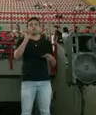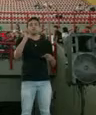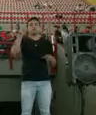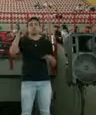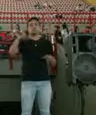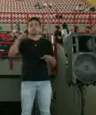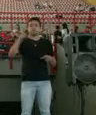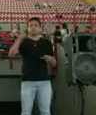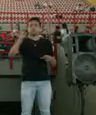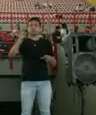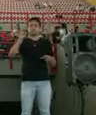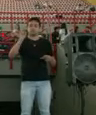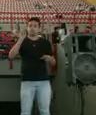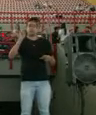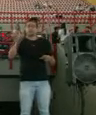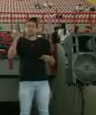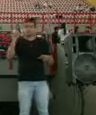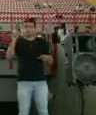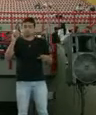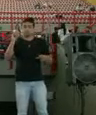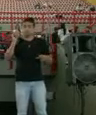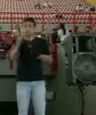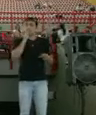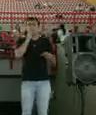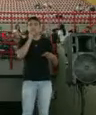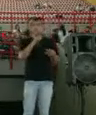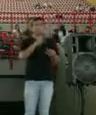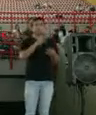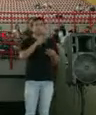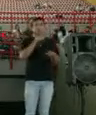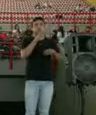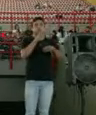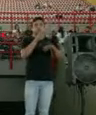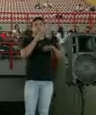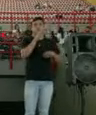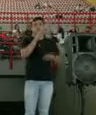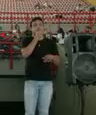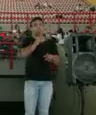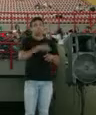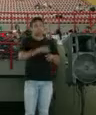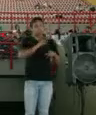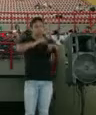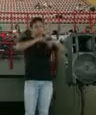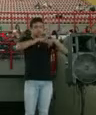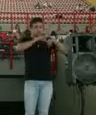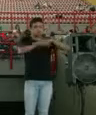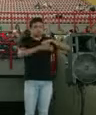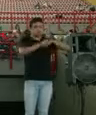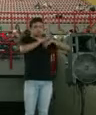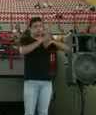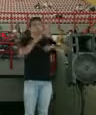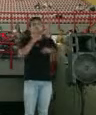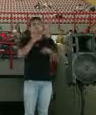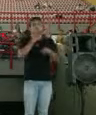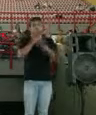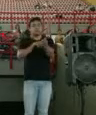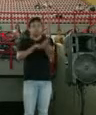autohemoterapia? Em vez de beber a própria urina, agora tu vai fazer o quê? Tirar um pouco do teu